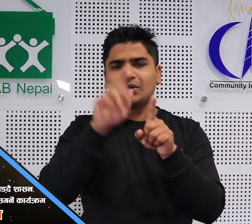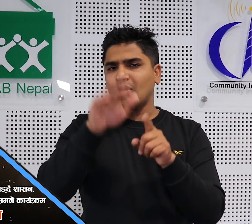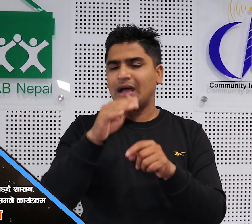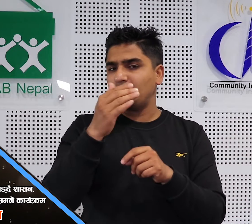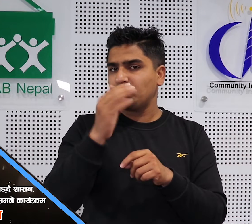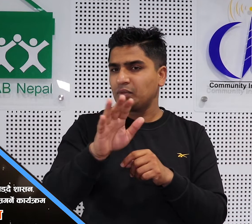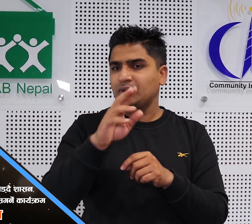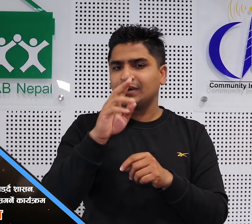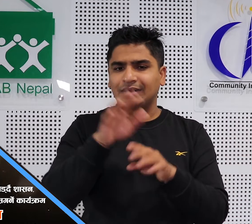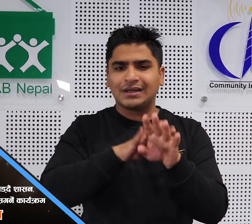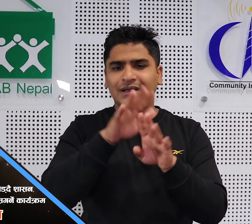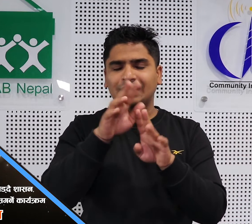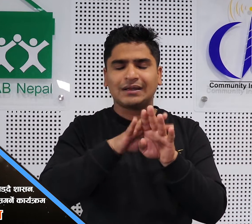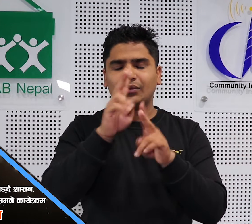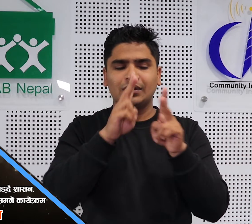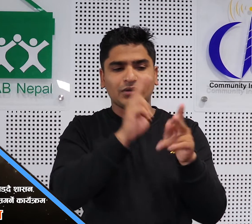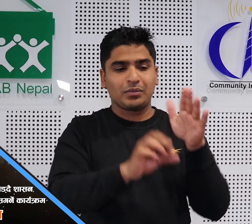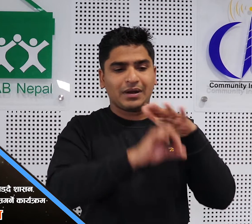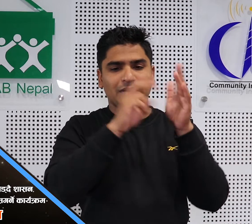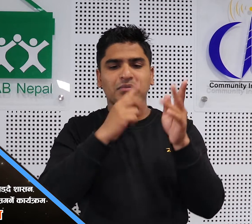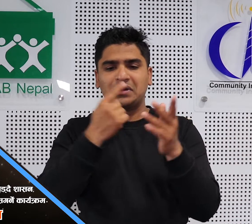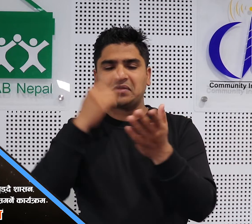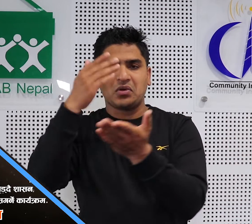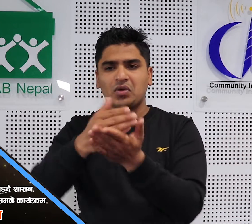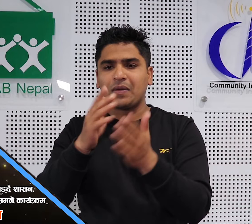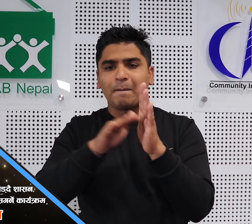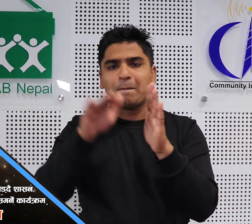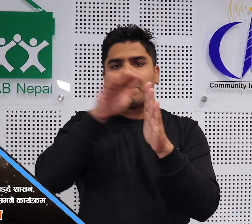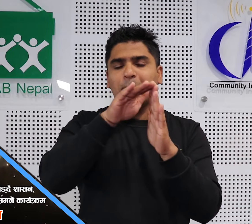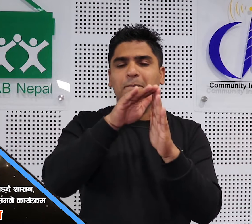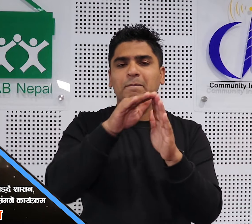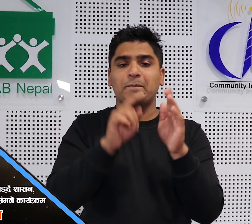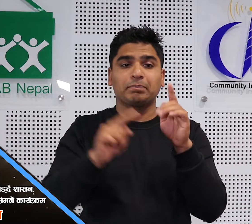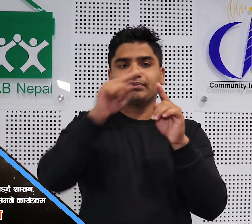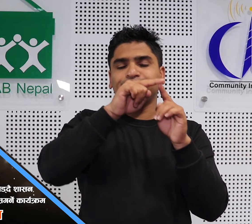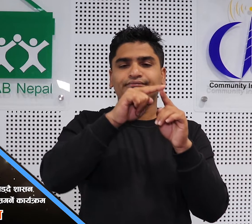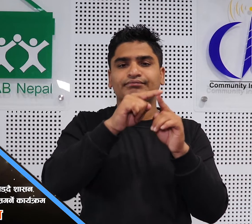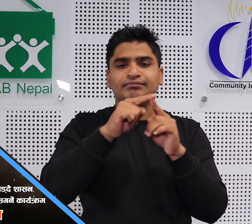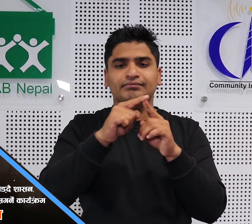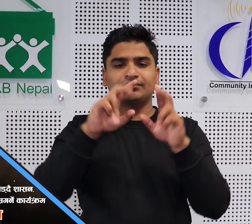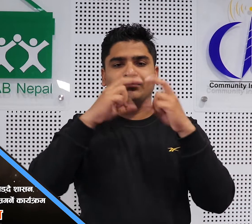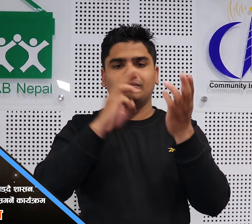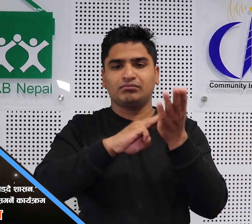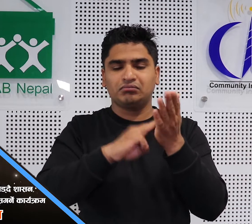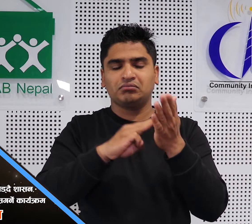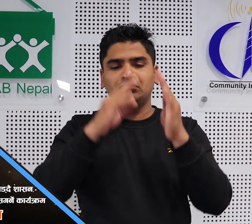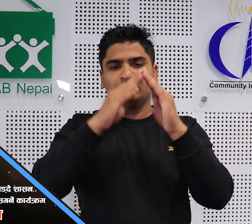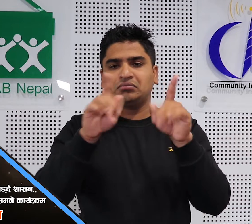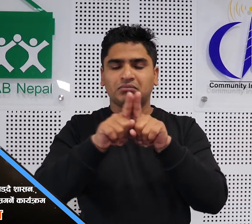धेरै कुराहरू यसको प्राथमिकता भन्दा भन्दै अड्किन माथिल्लो तहमा पार्लियामेन्टमा चाहिँ विवादहरू आए, पार्लियामेन्ट पटक पटक विघटन भएको हुनाले